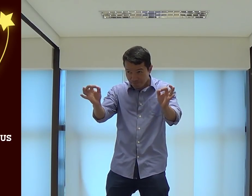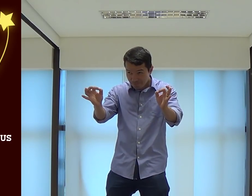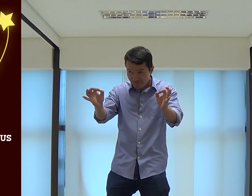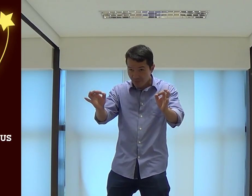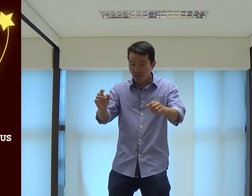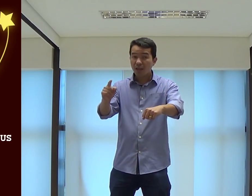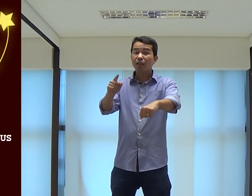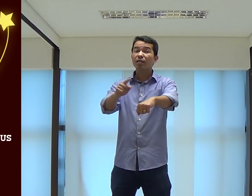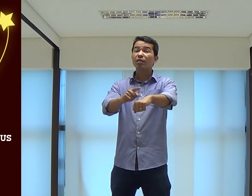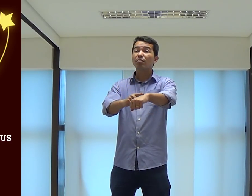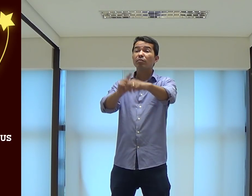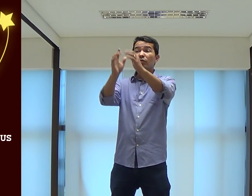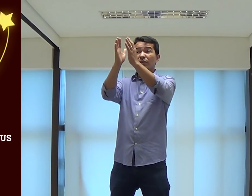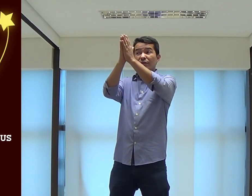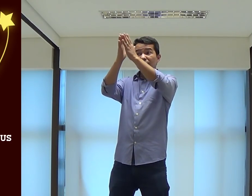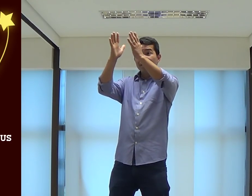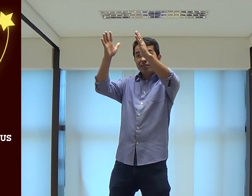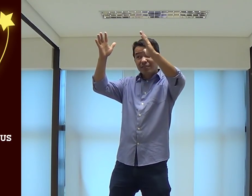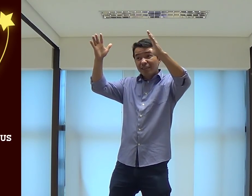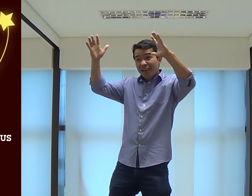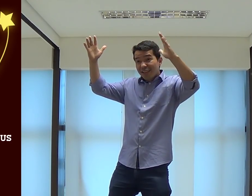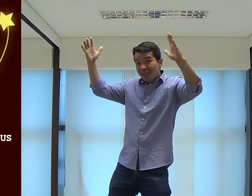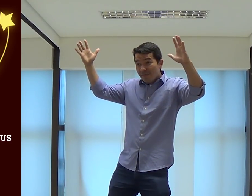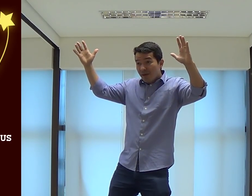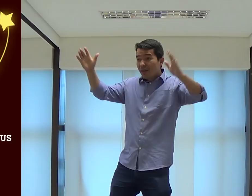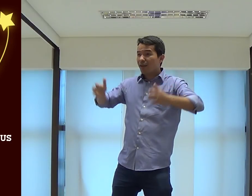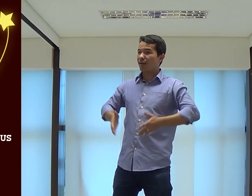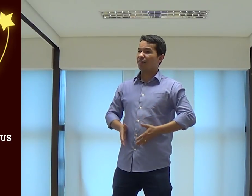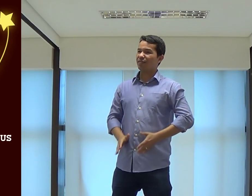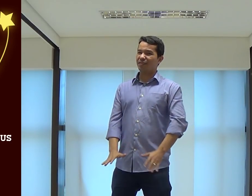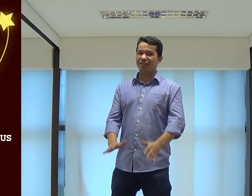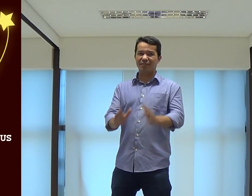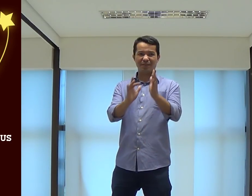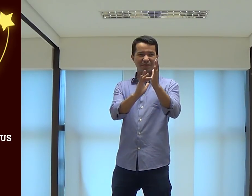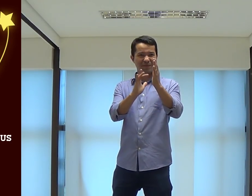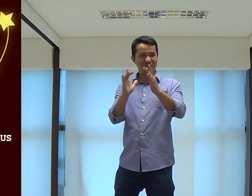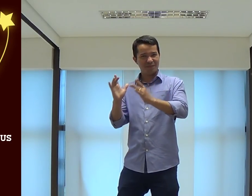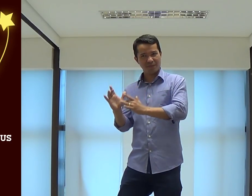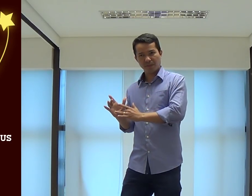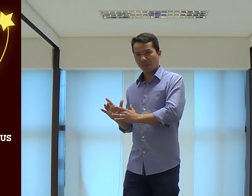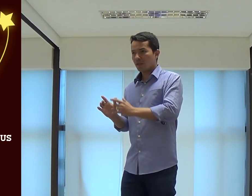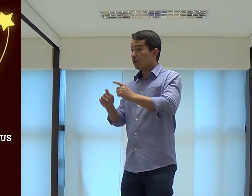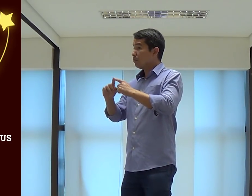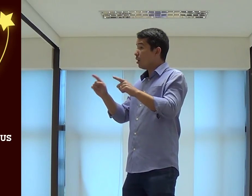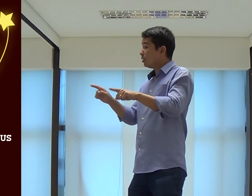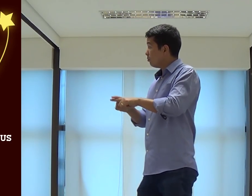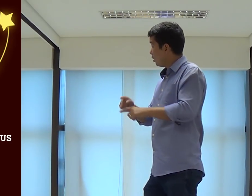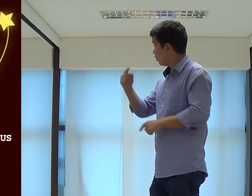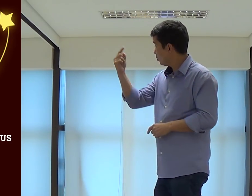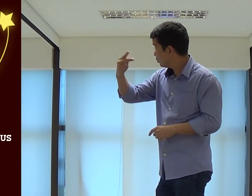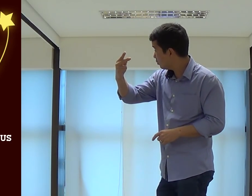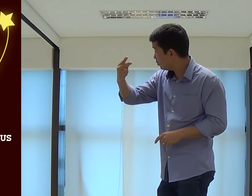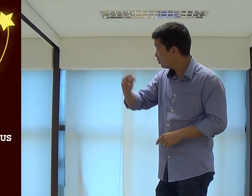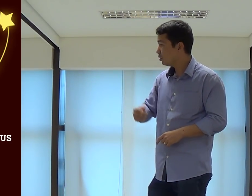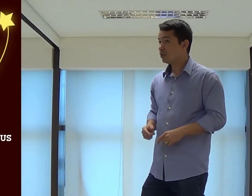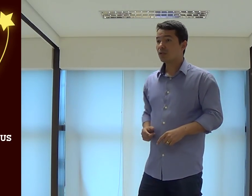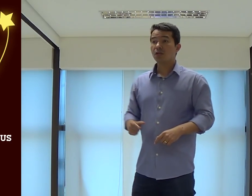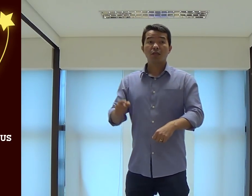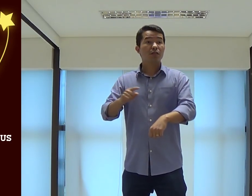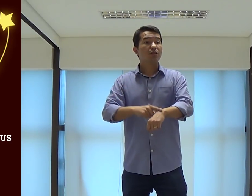Tá bom, gente? Então é tempo de celebrar o nascimento de Jesus. Mas também o